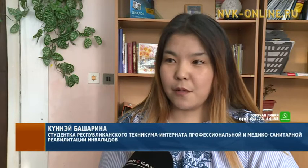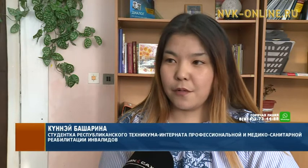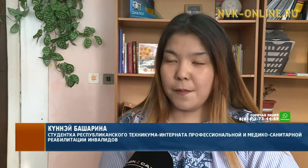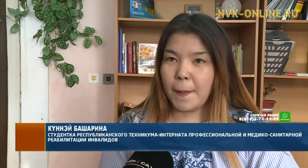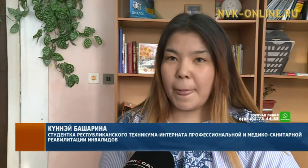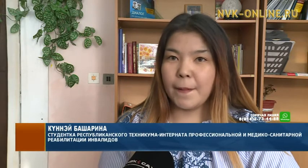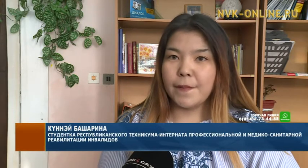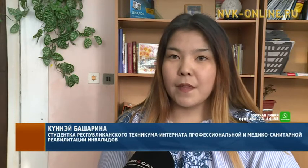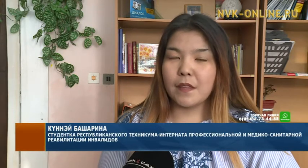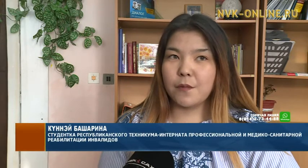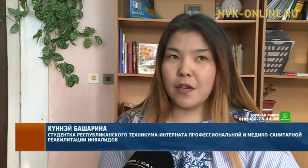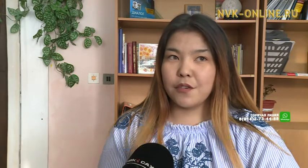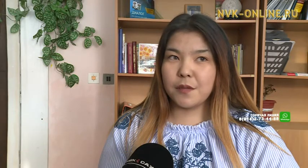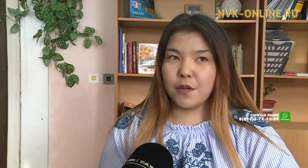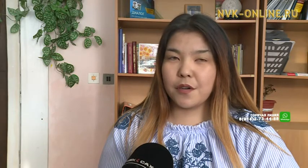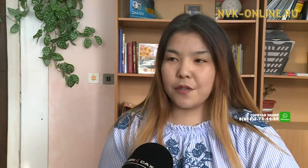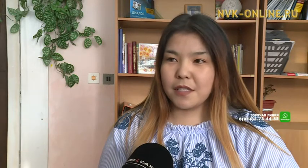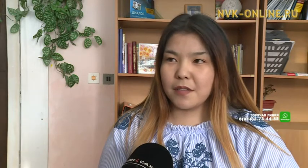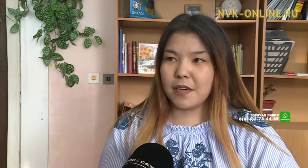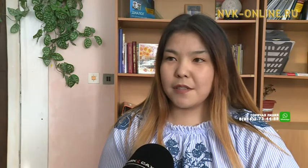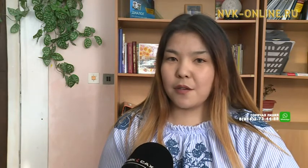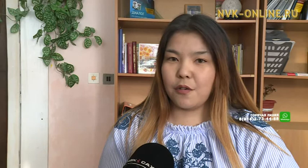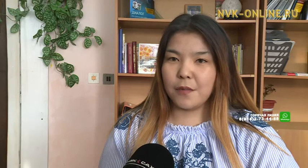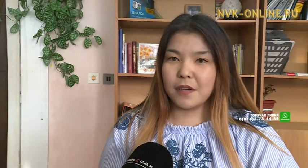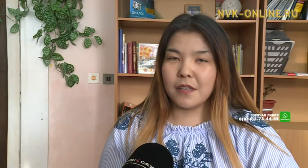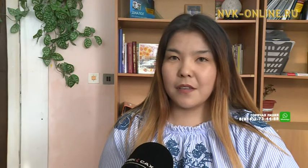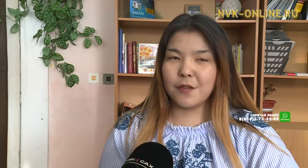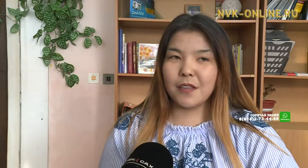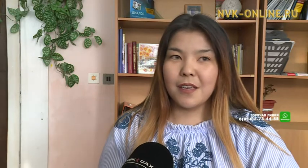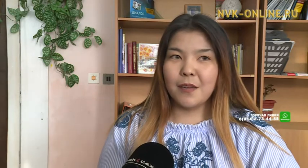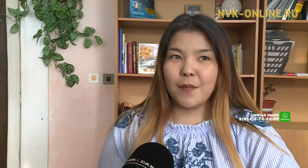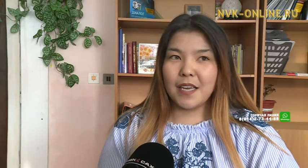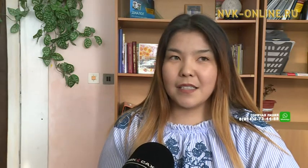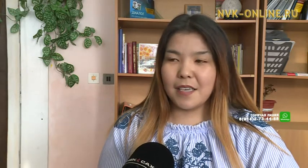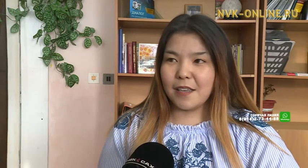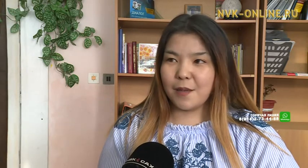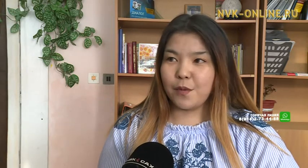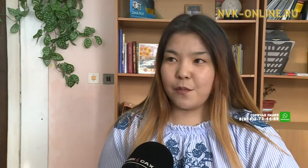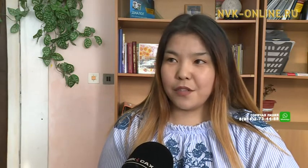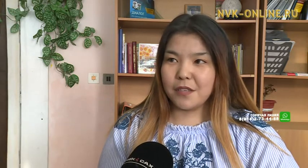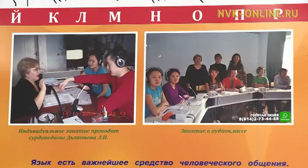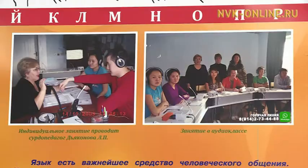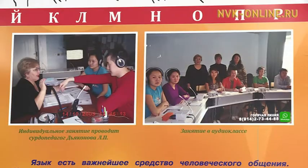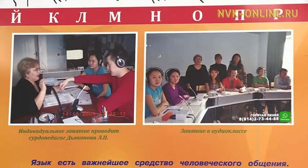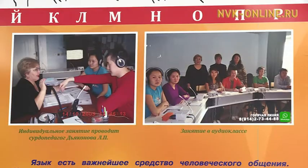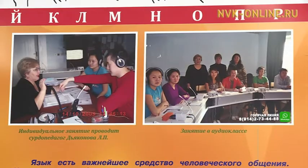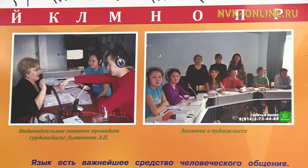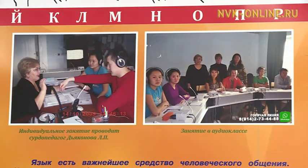слуху. У меня очень много родственников, знакомых. И вот моя цель им помочь. После окончания